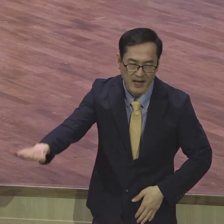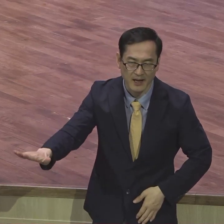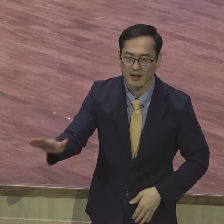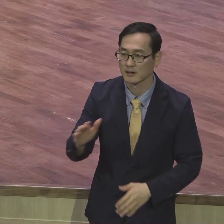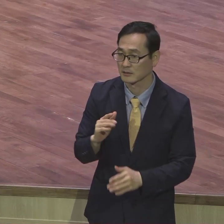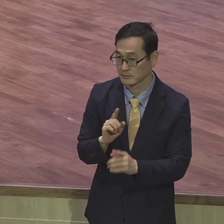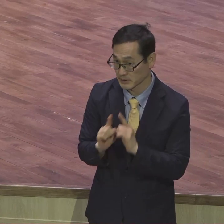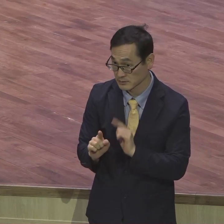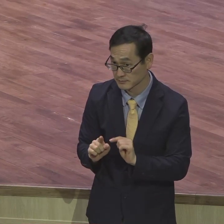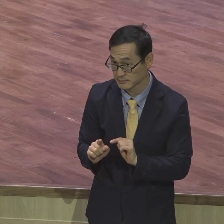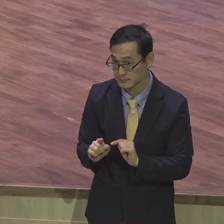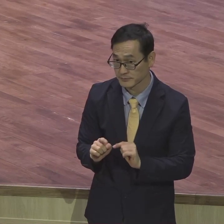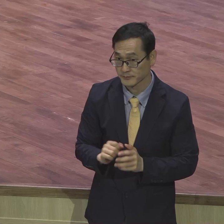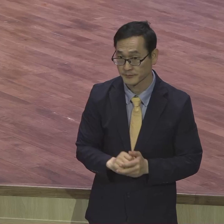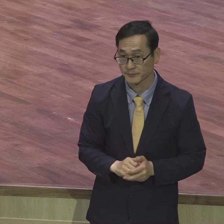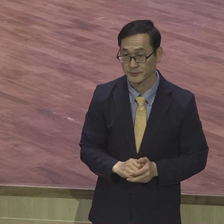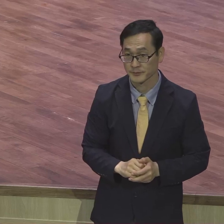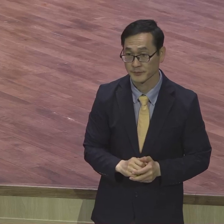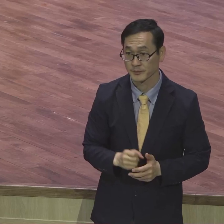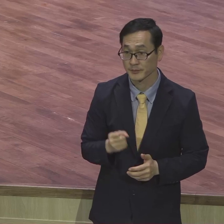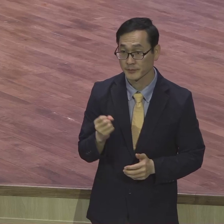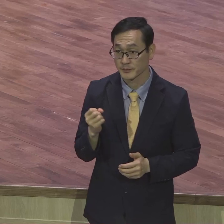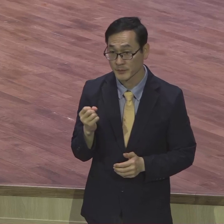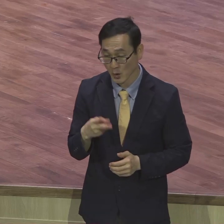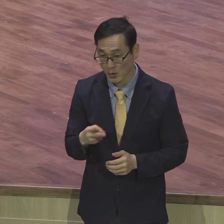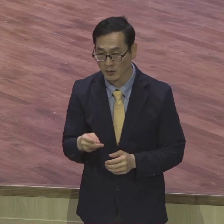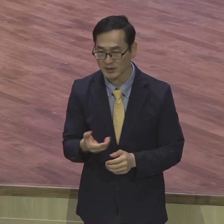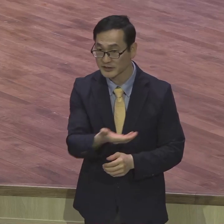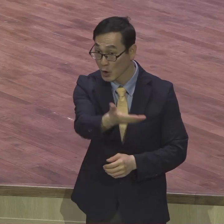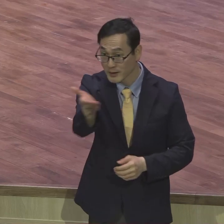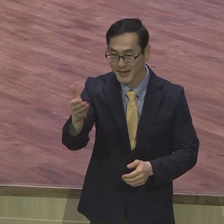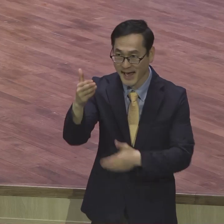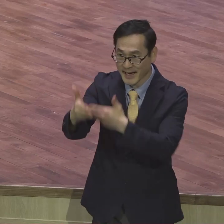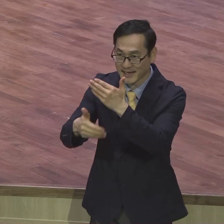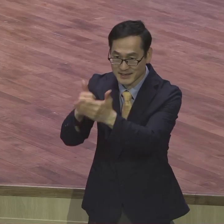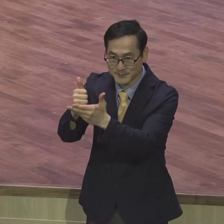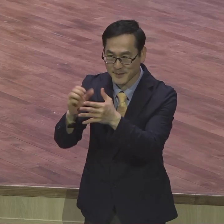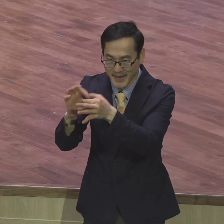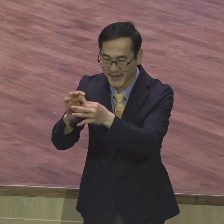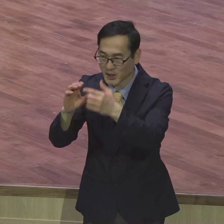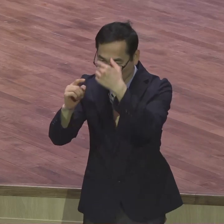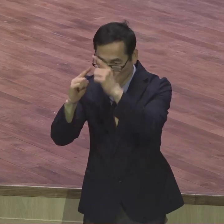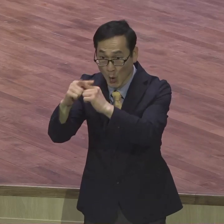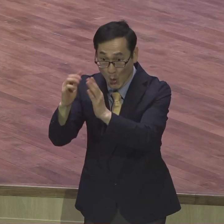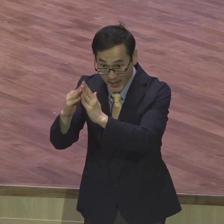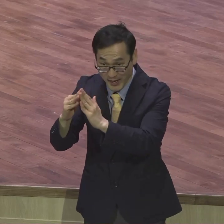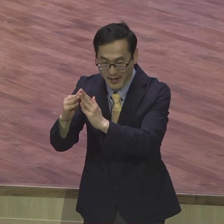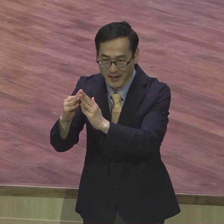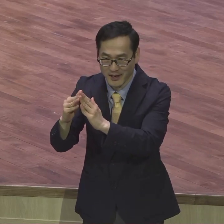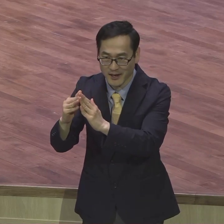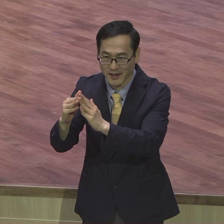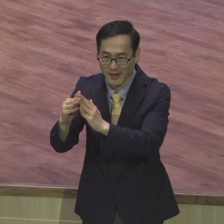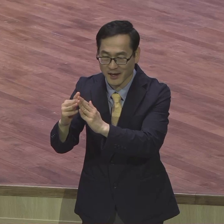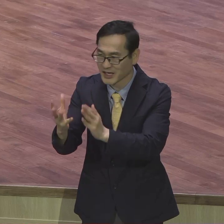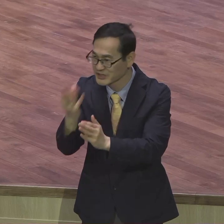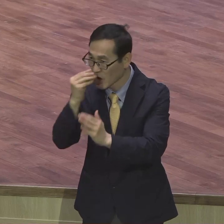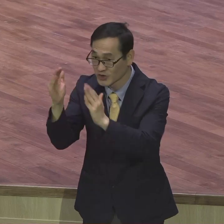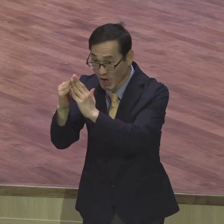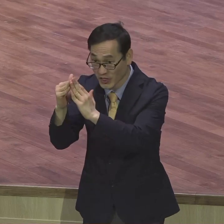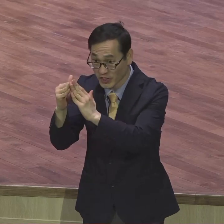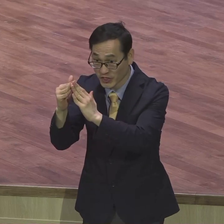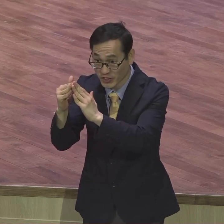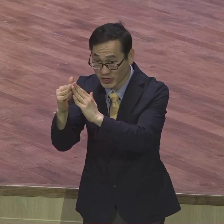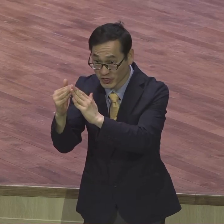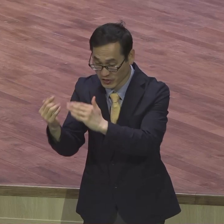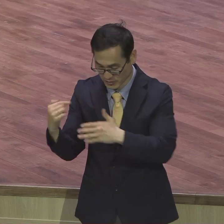아들이다. 고릉도서 3장 16절에 너희는 너희가 하나님의 성전인 것과 하나님의 성령이 너희 안에 계신 것을